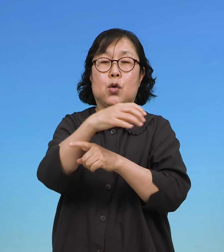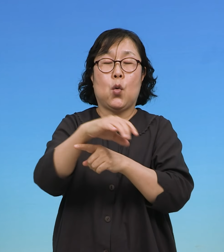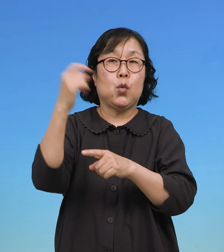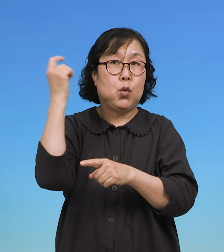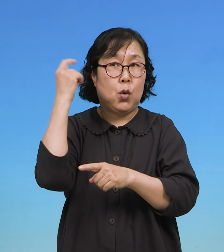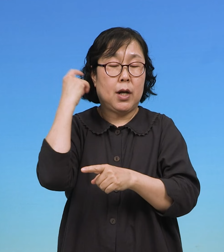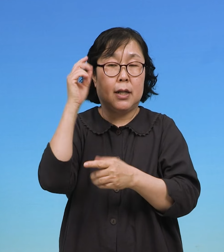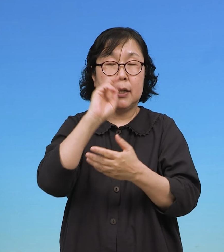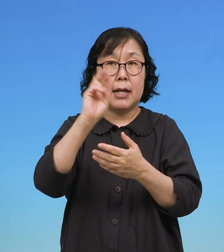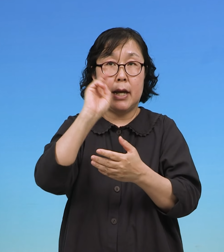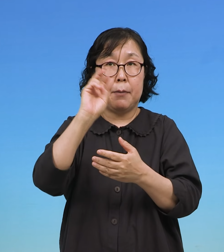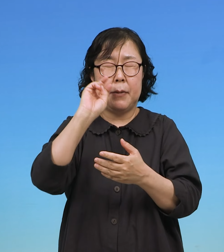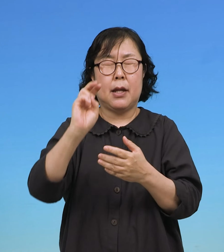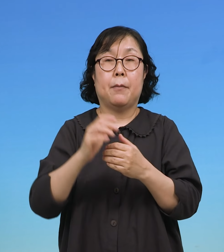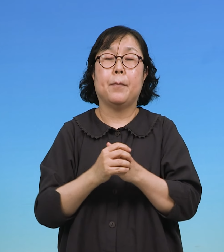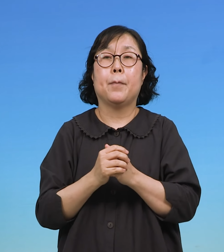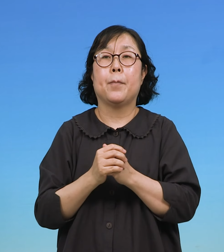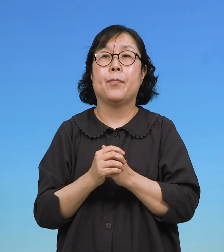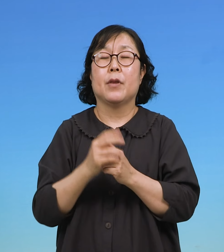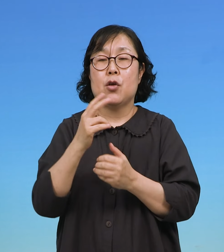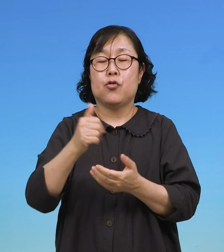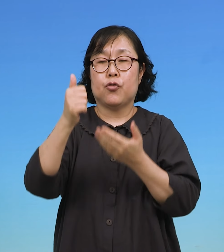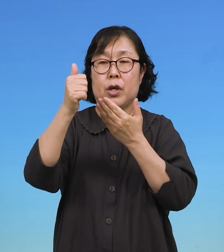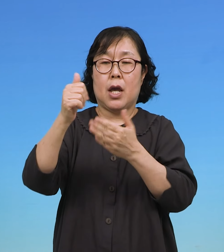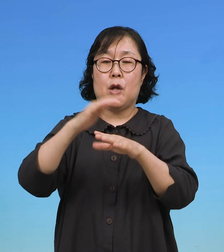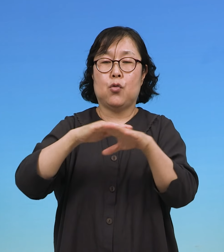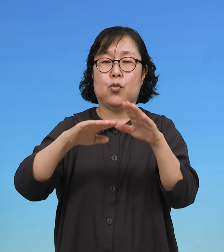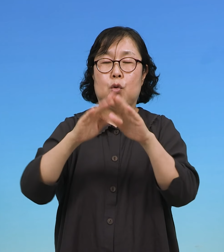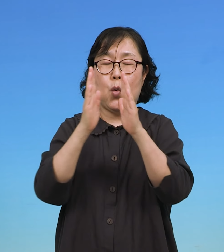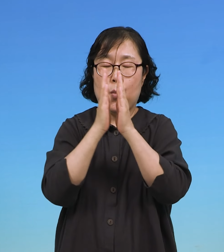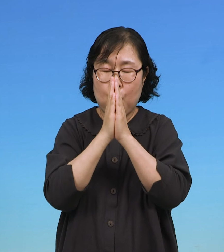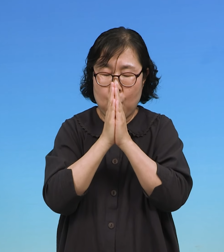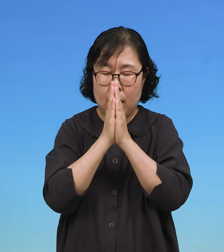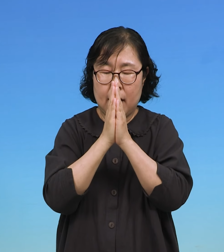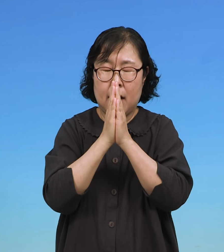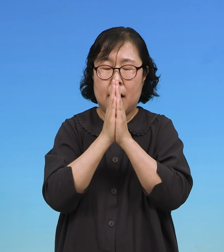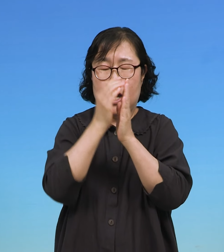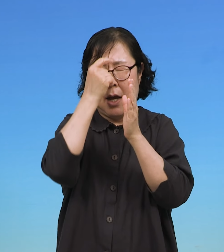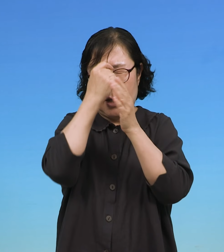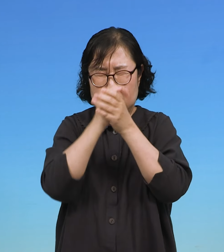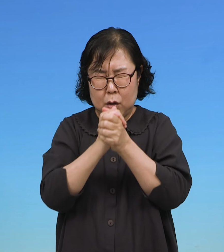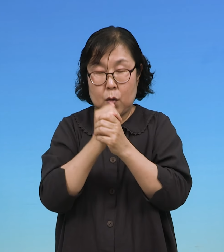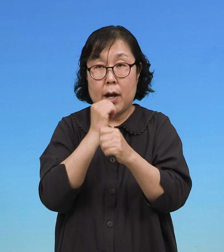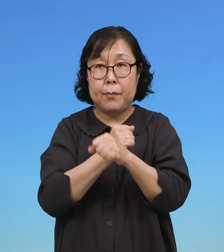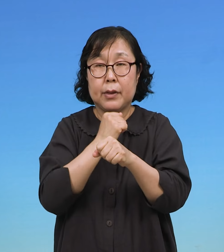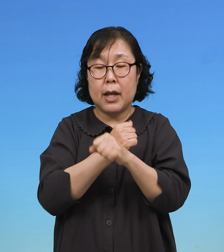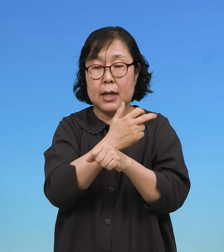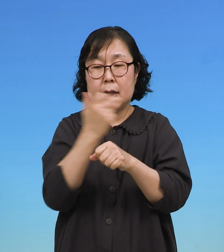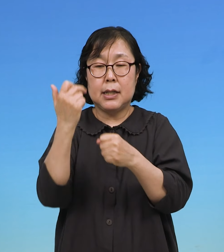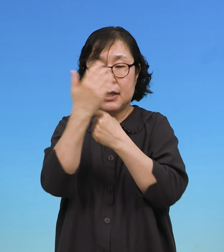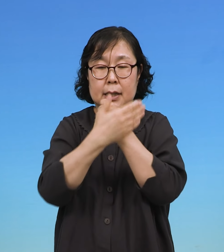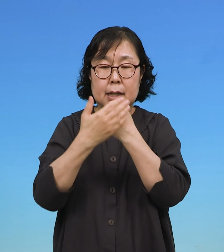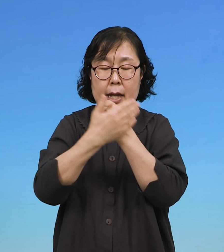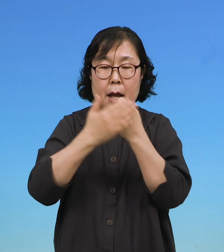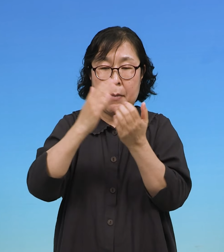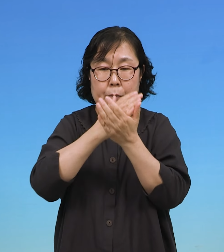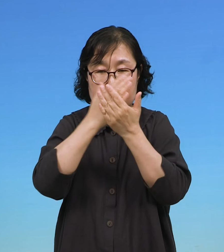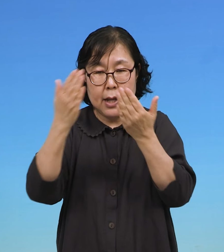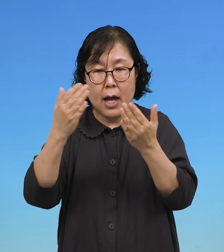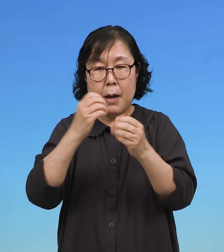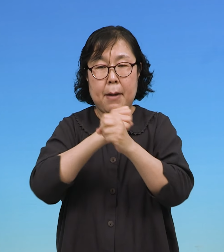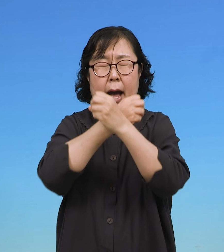사랑의 종소리라는 찬양인데요, 주께 두 손 모아 비나니 크신 은총